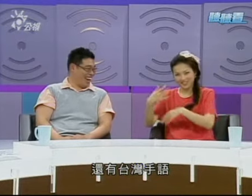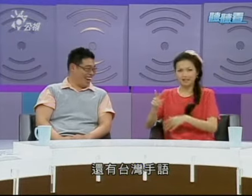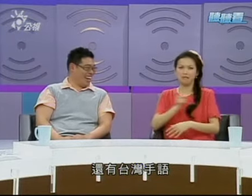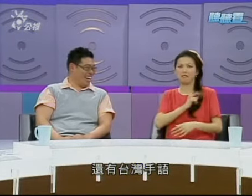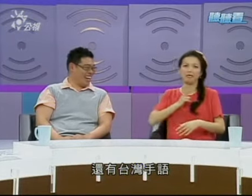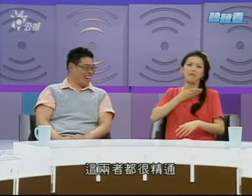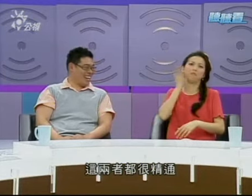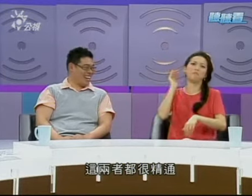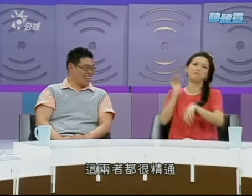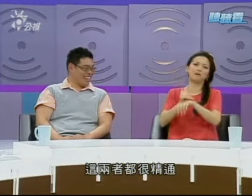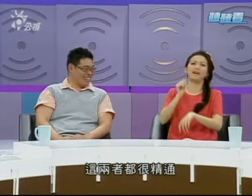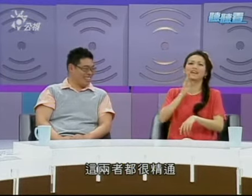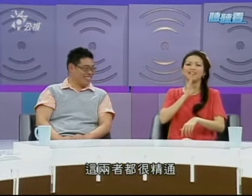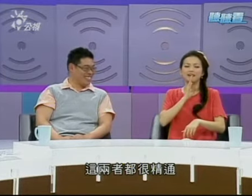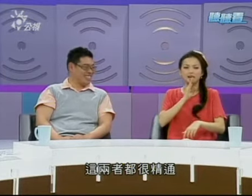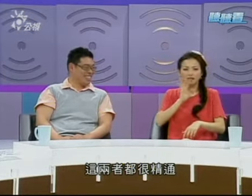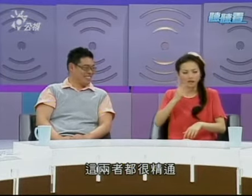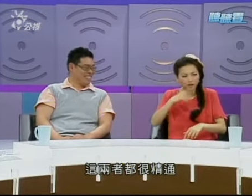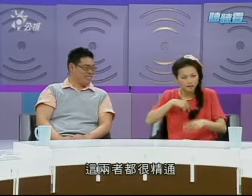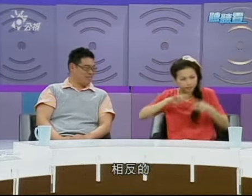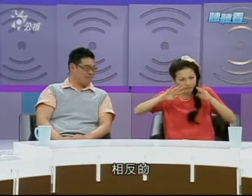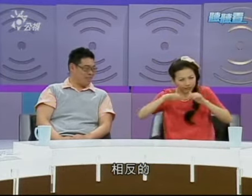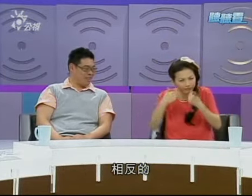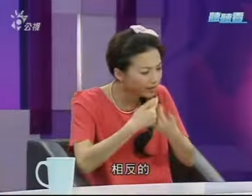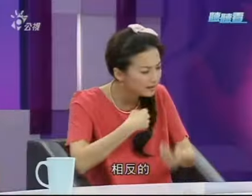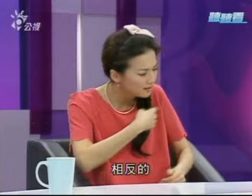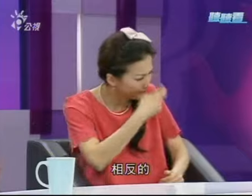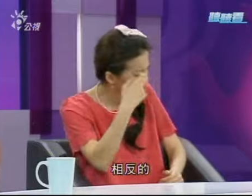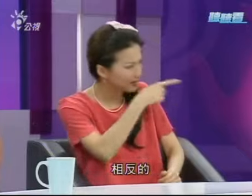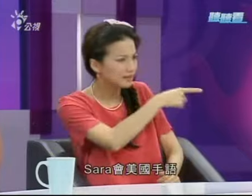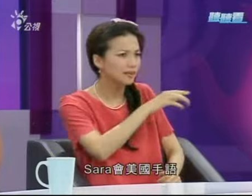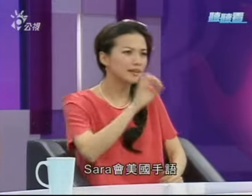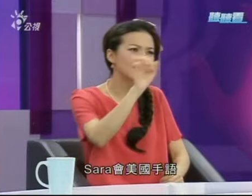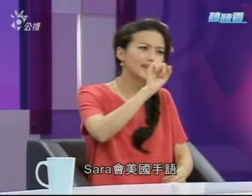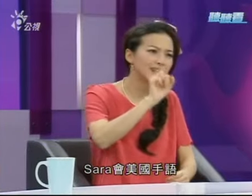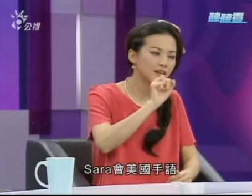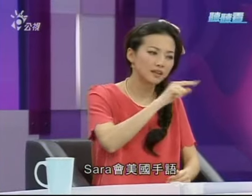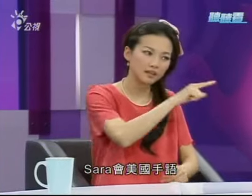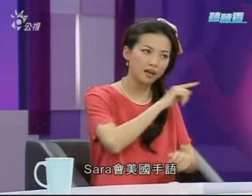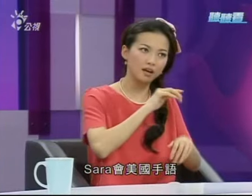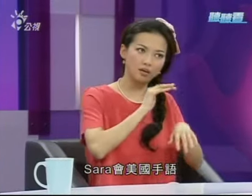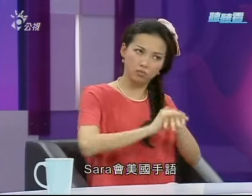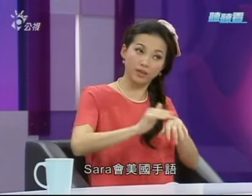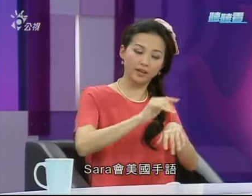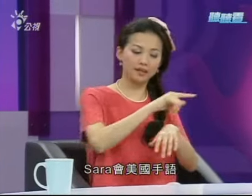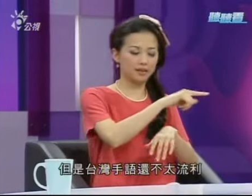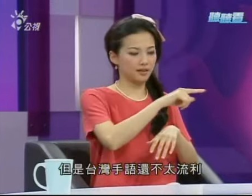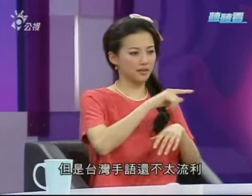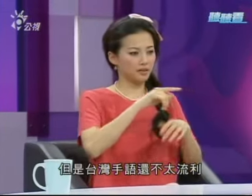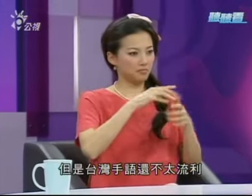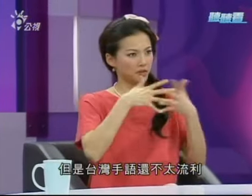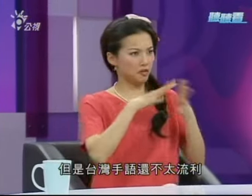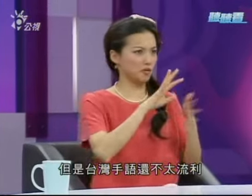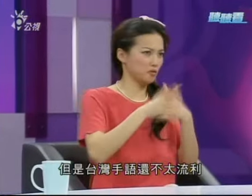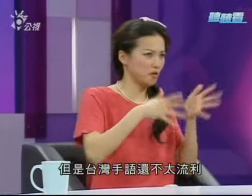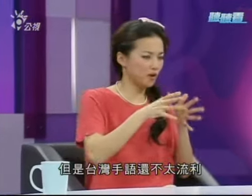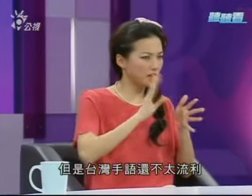手语这两者都很精通相反的Sara会美国手语但是台湾手语